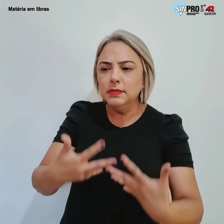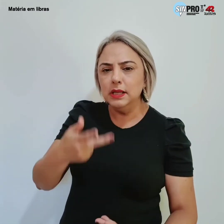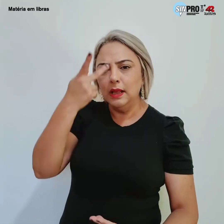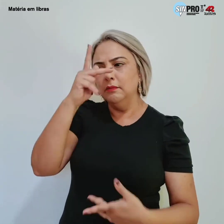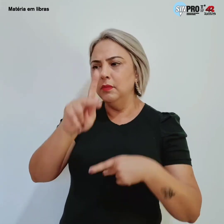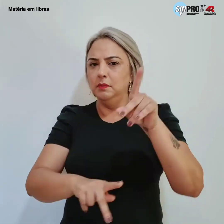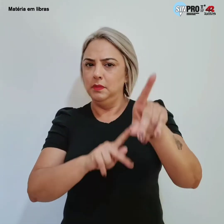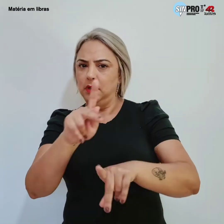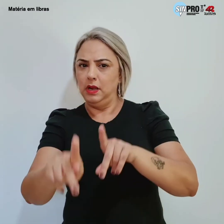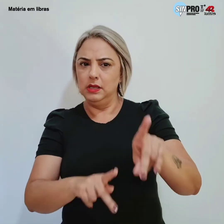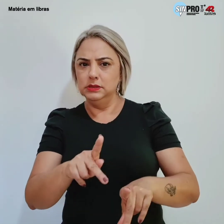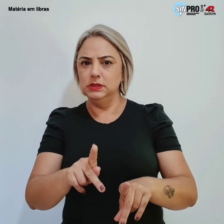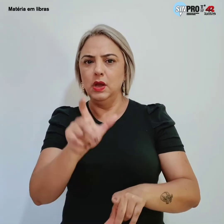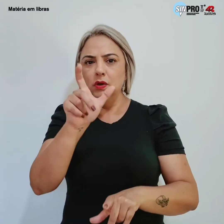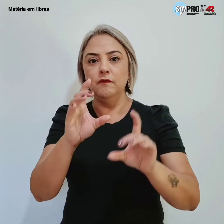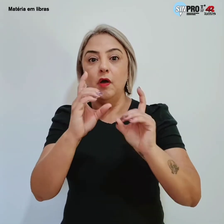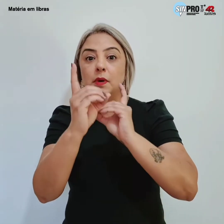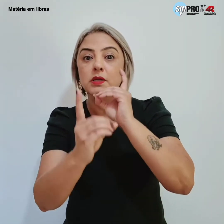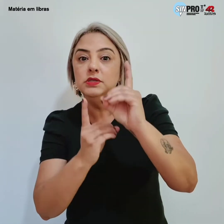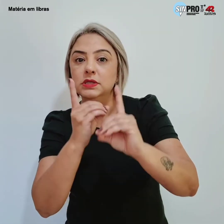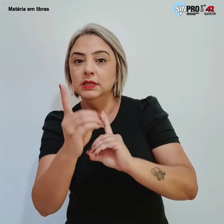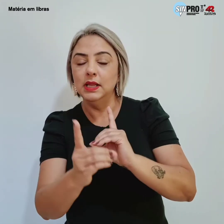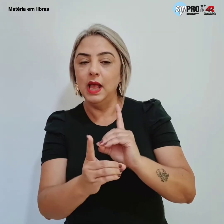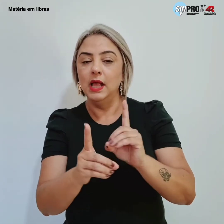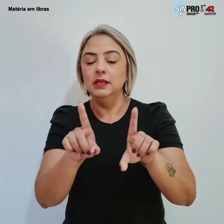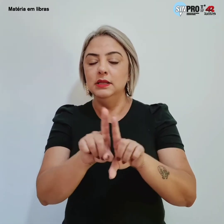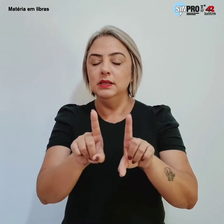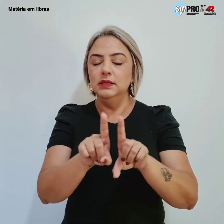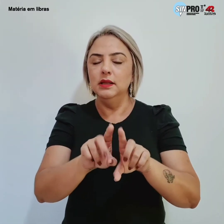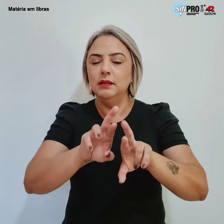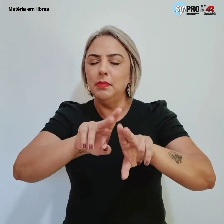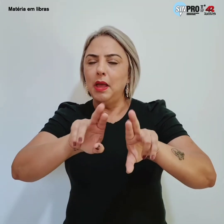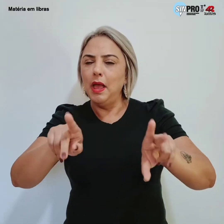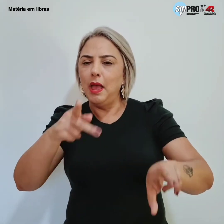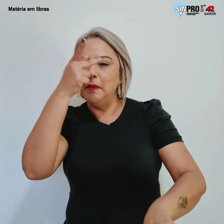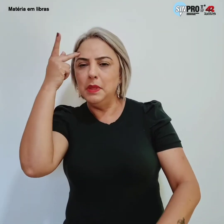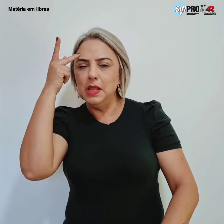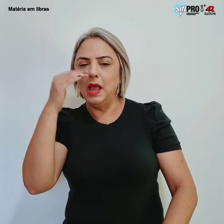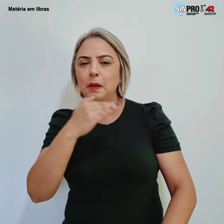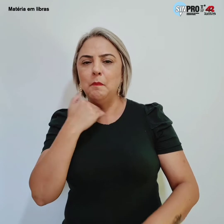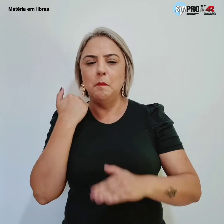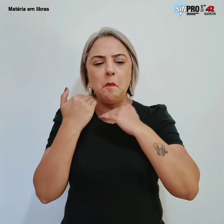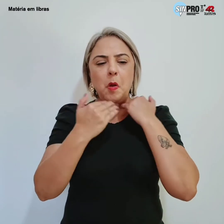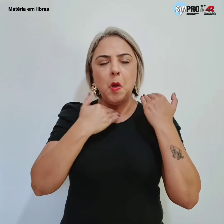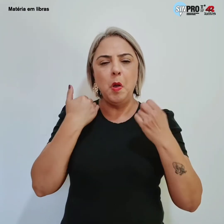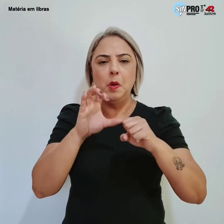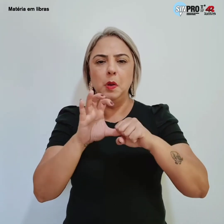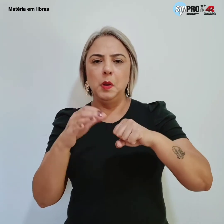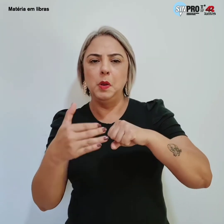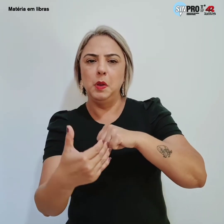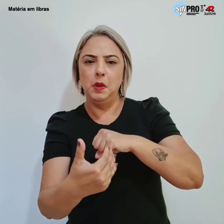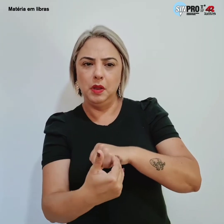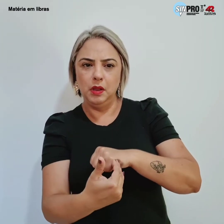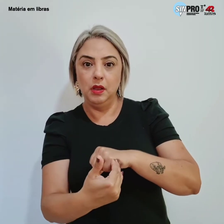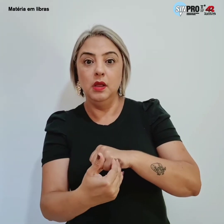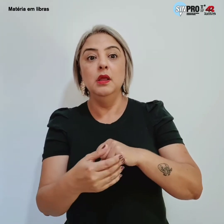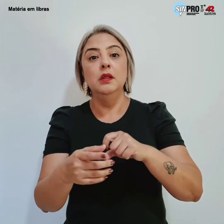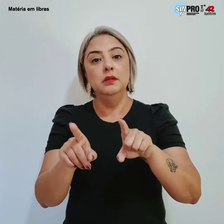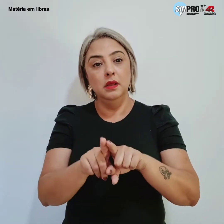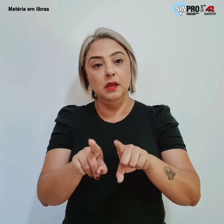explicar à população, de forma didática, que tanto as milhares de mortes causadas pela Covid-19, como